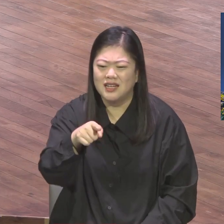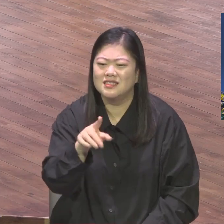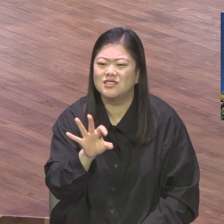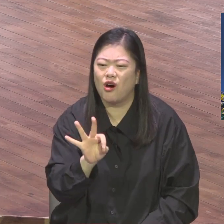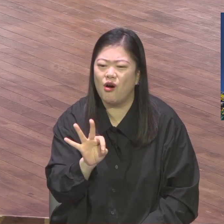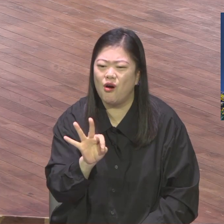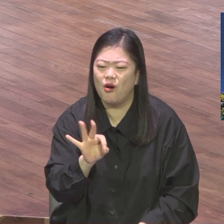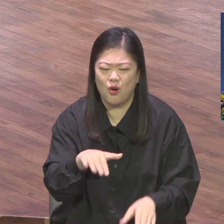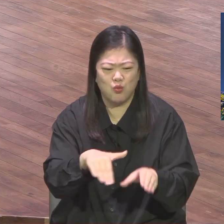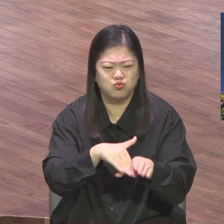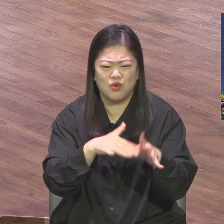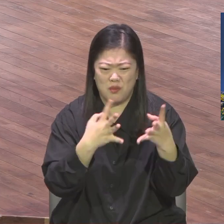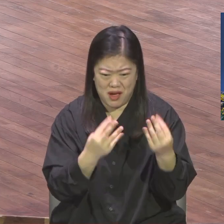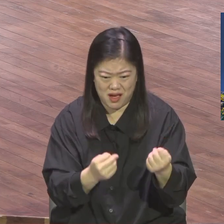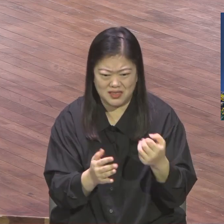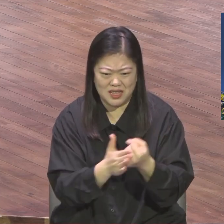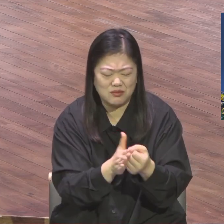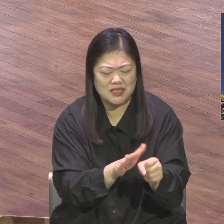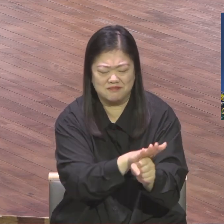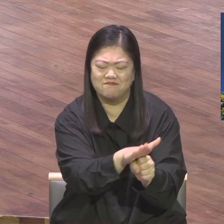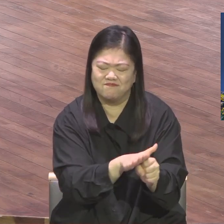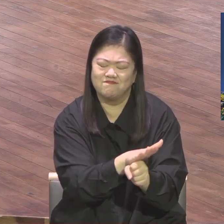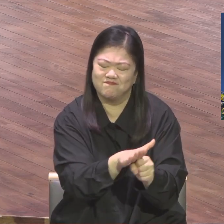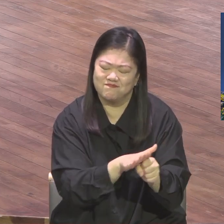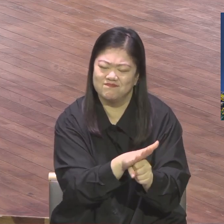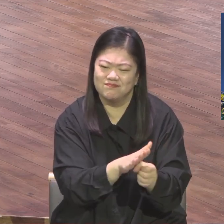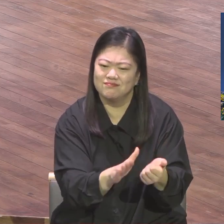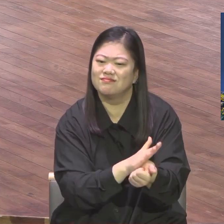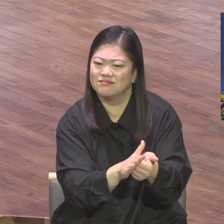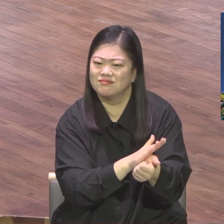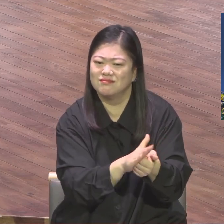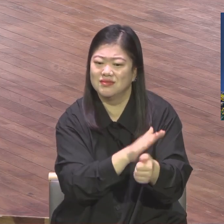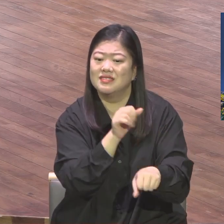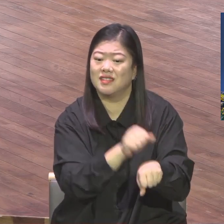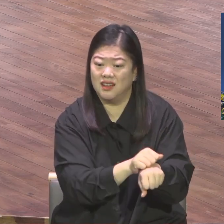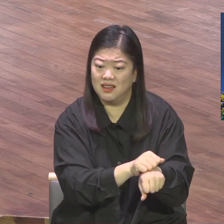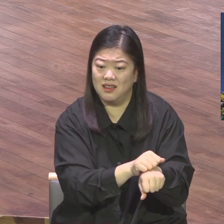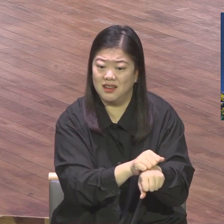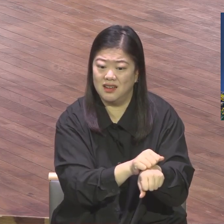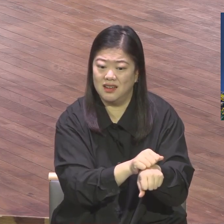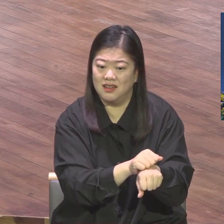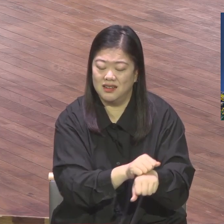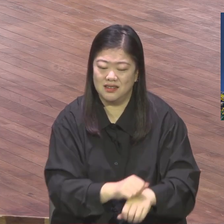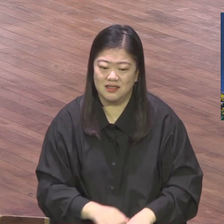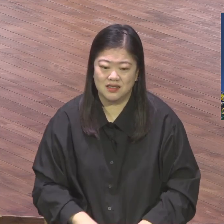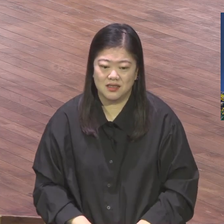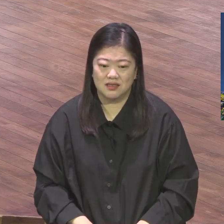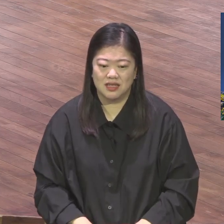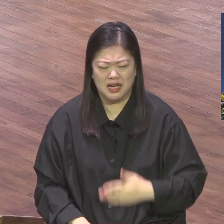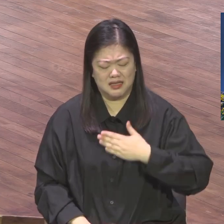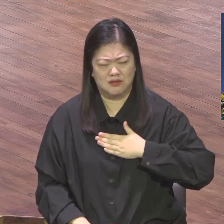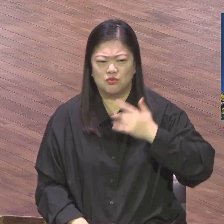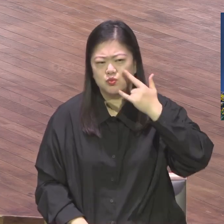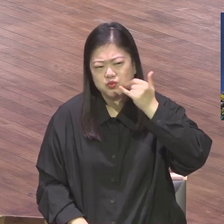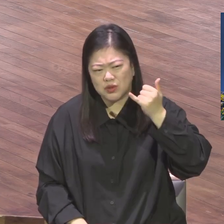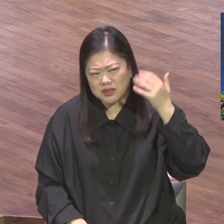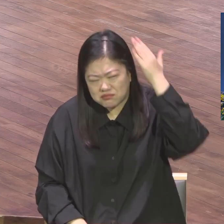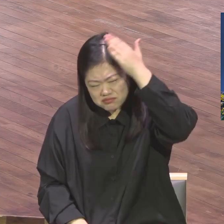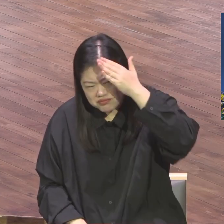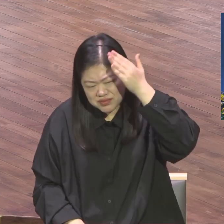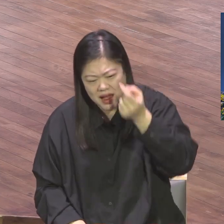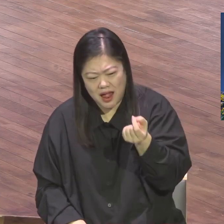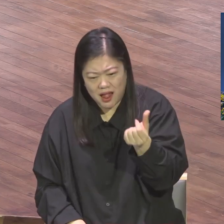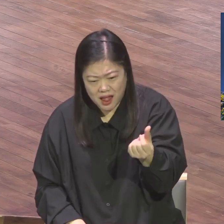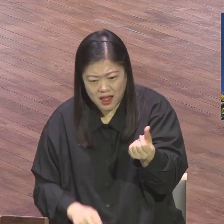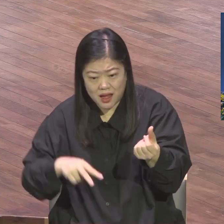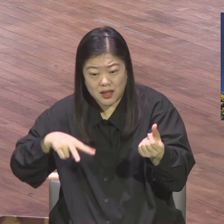문화적으로 볼 때, 시기적으로 볼 때 부모 사랑을 많이 못 받았다 할지라도 하나님 사랑